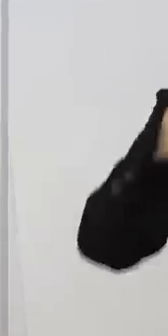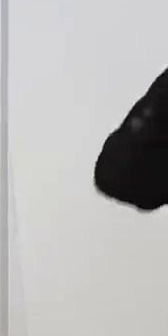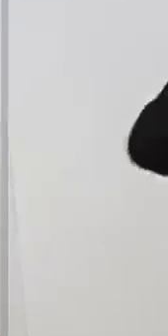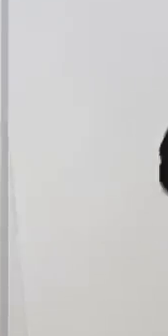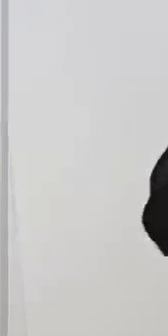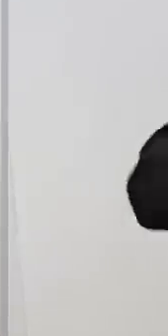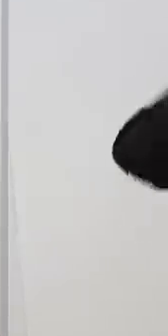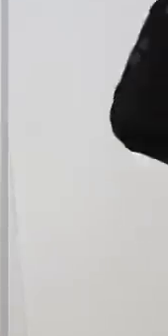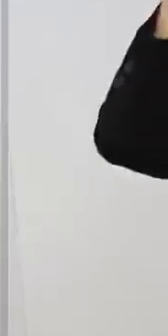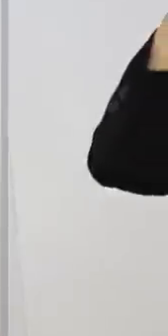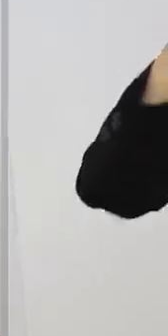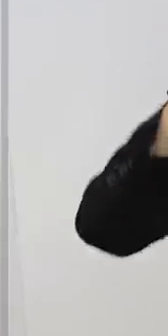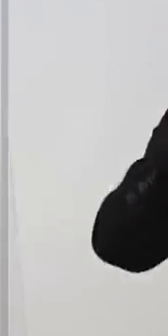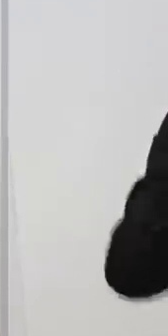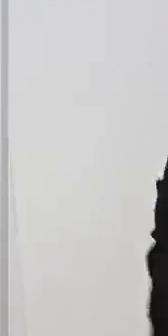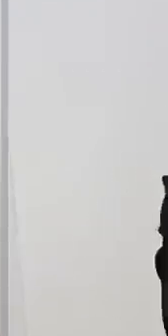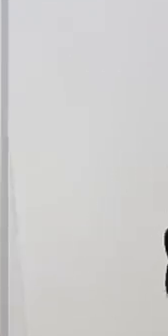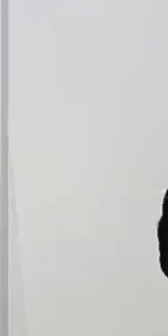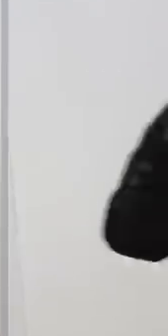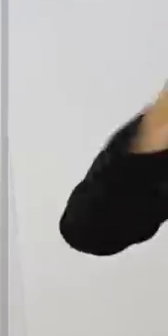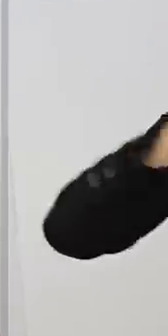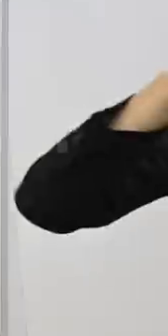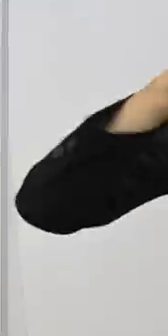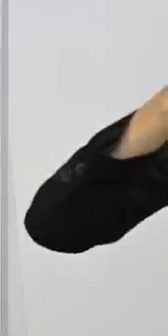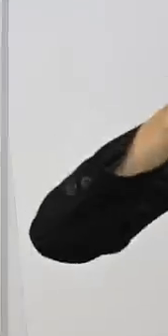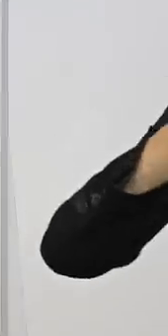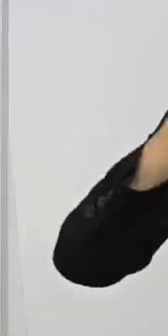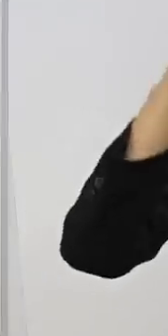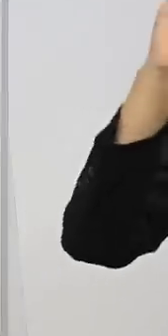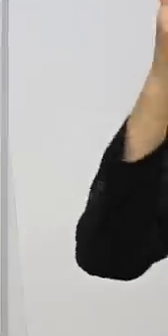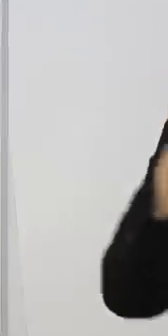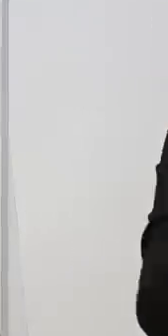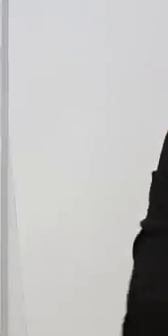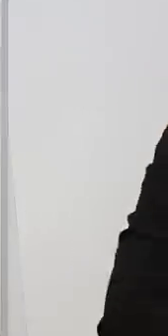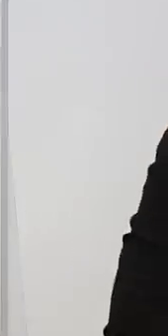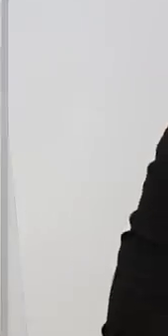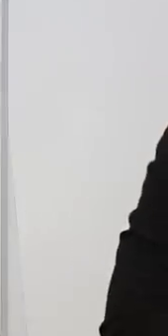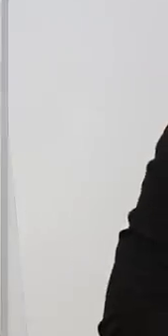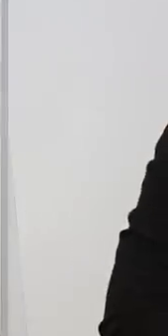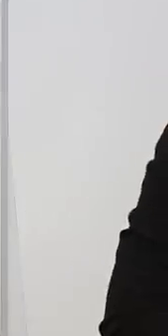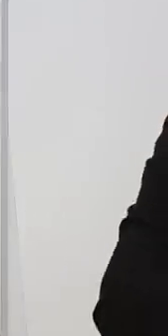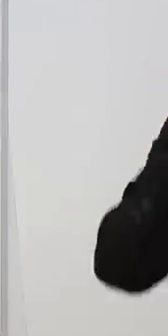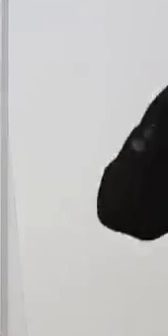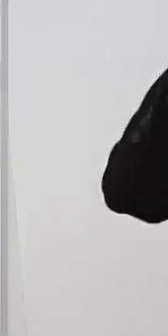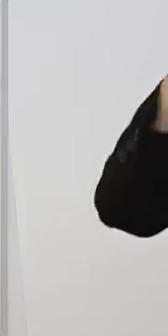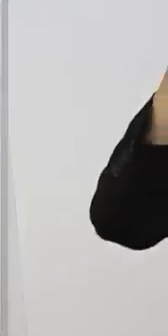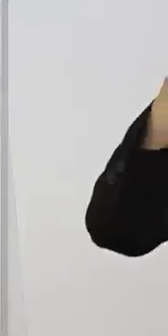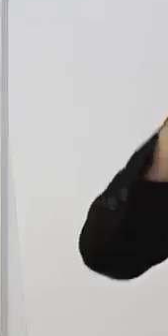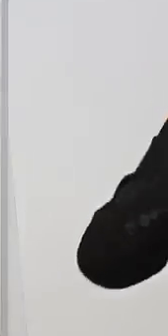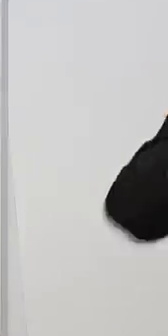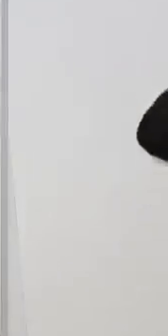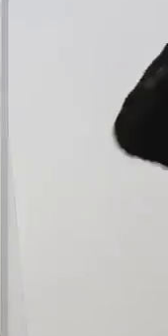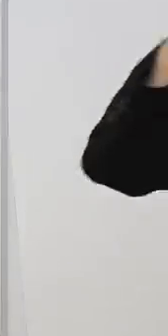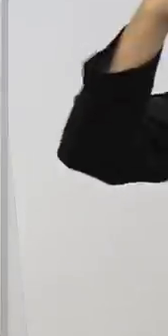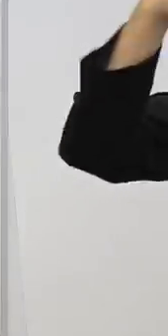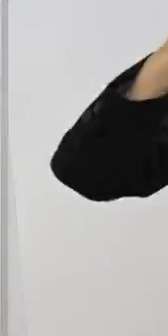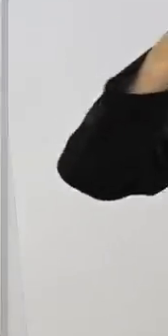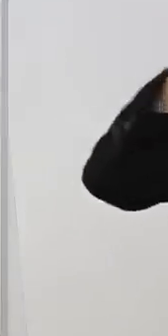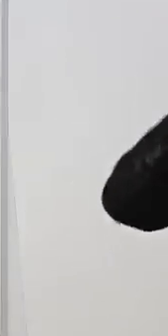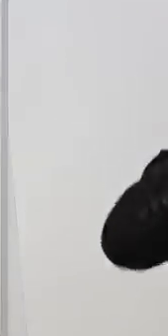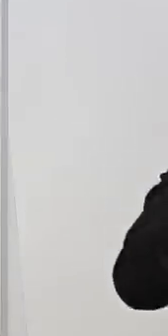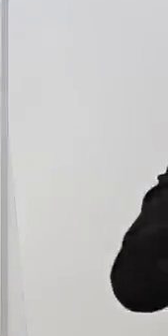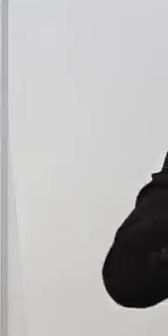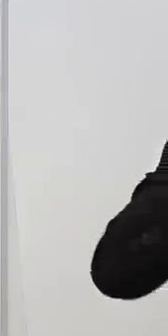대한민국은 우주강국으로 나아갈 기반을 갖추었습니다. 앞으로 다누리가 보내올 달 과학 연구 자료를